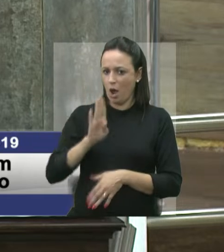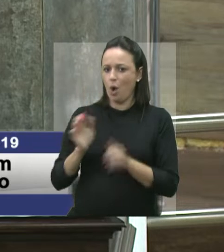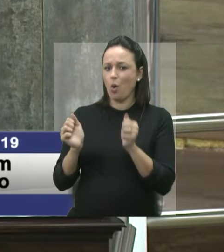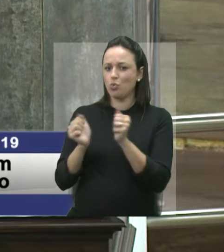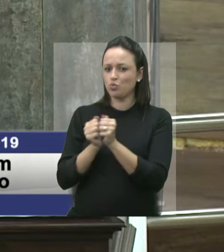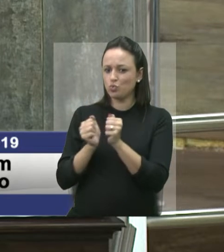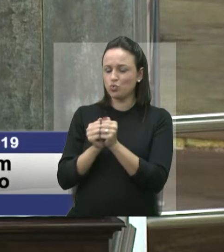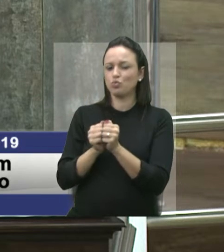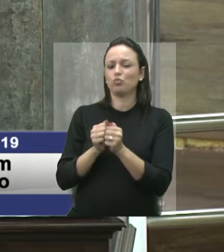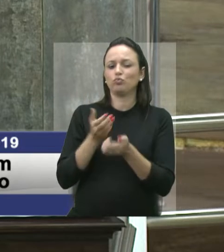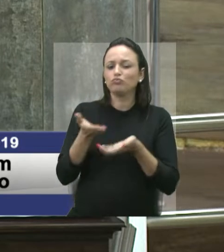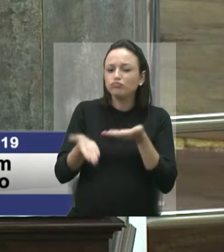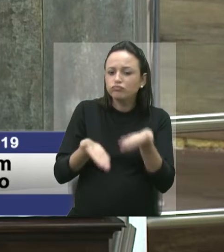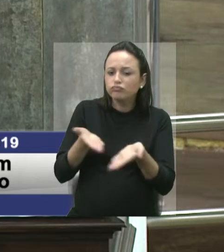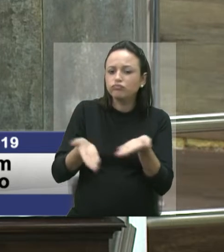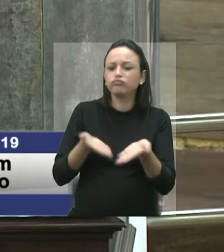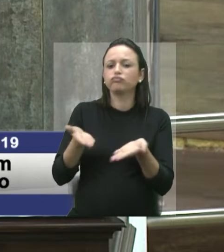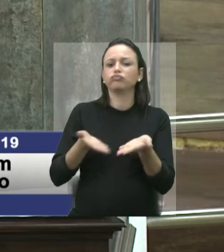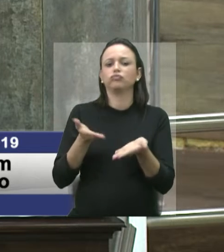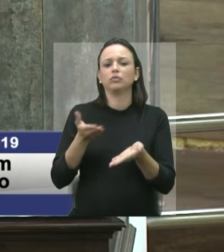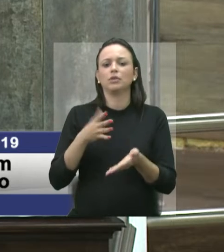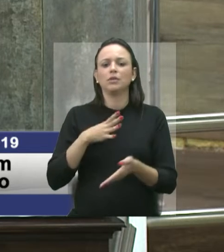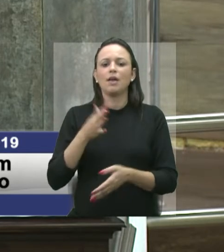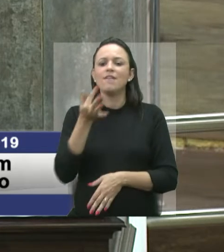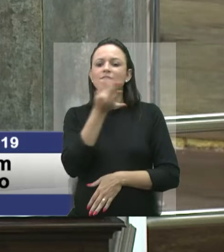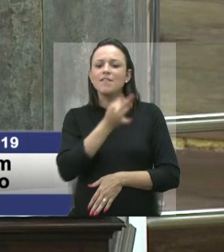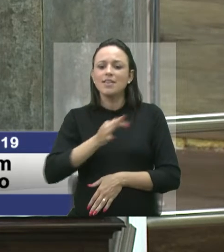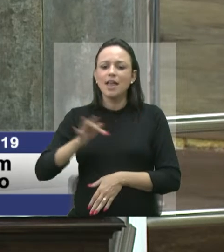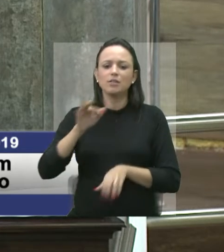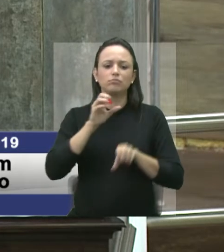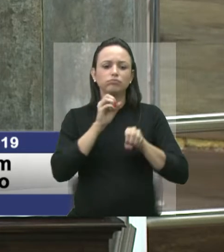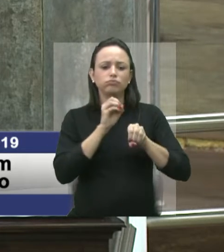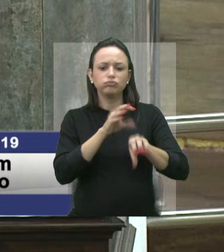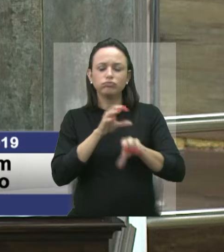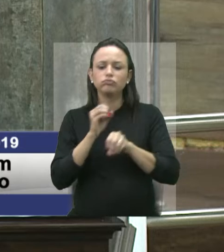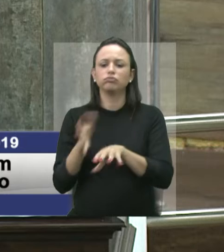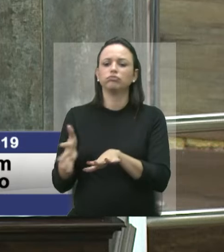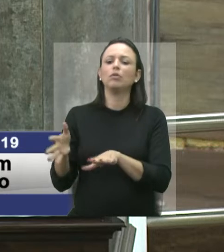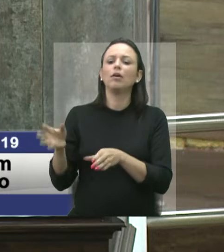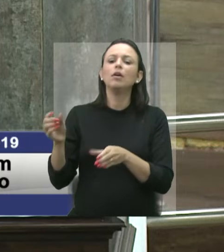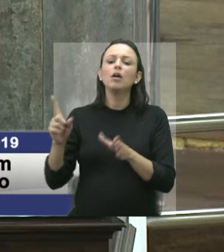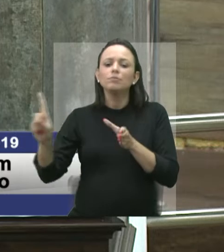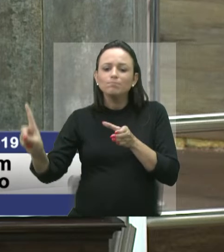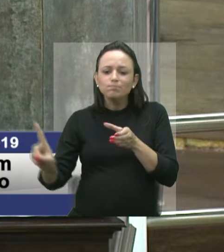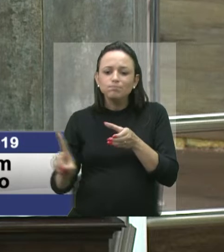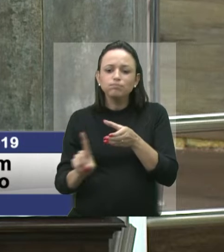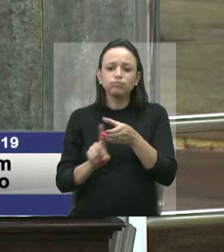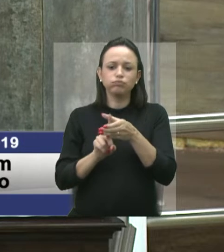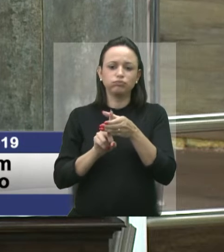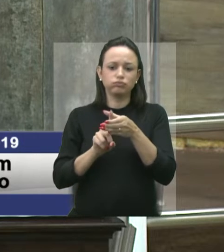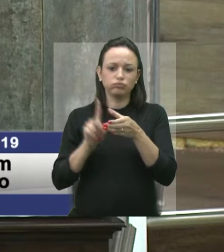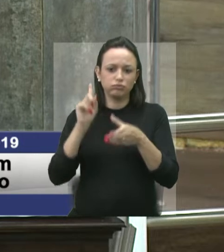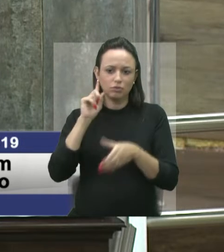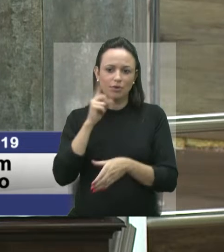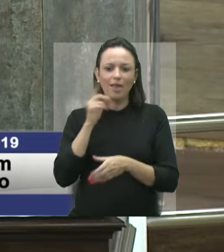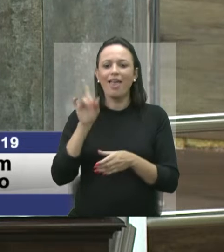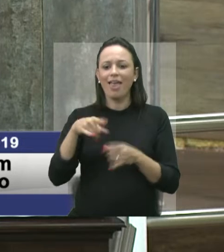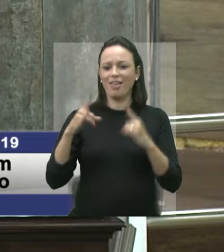comunidades. Federação Nacional de Educação e Integração dos Surdos,